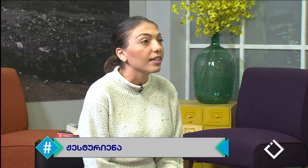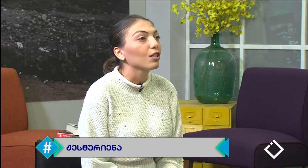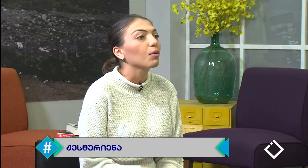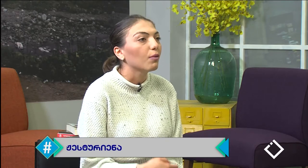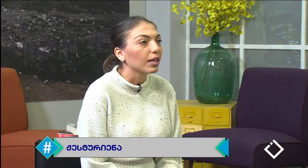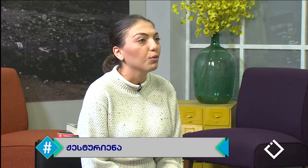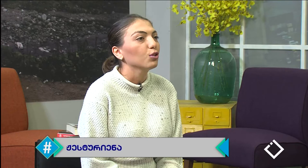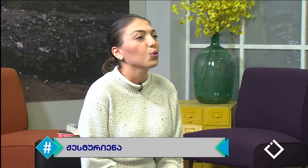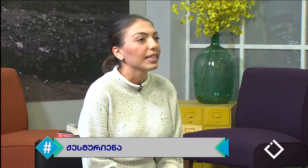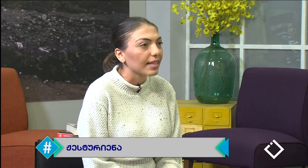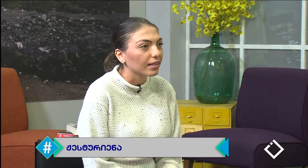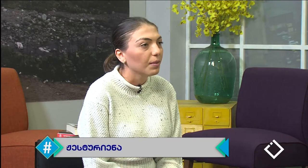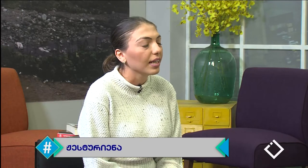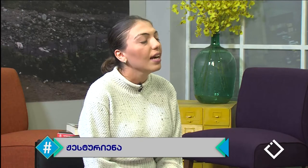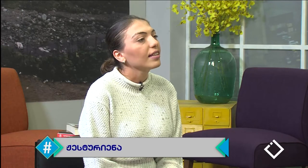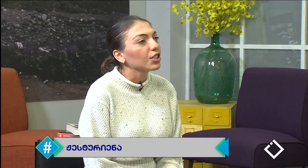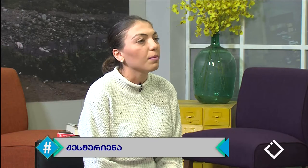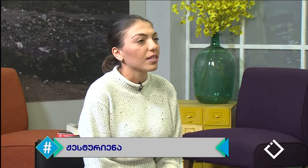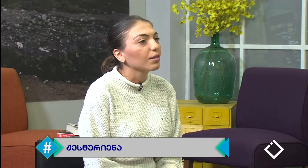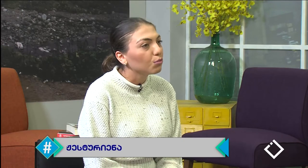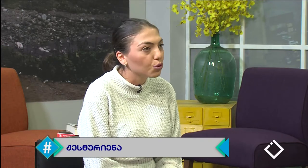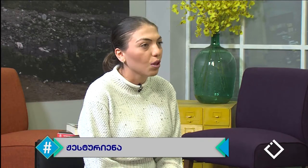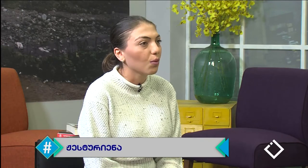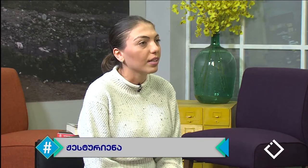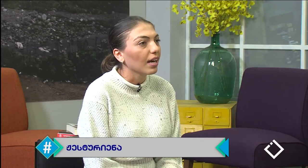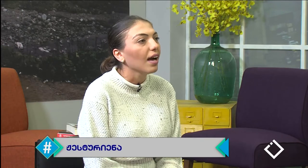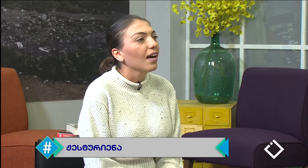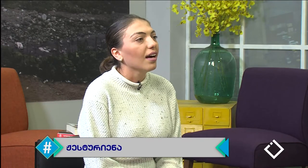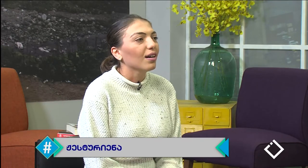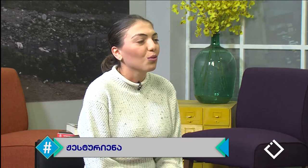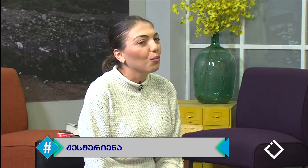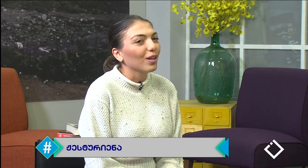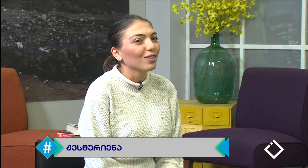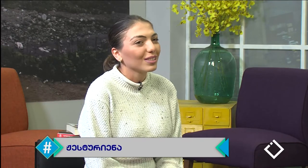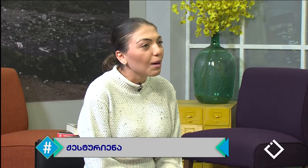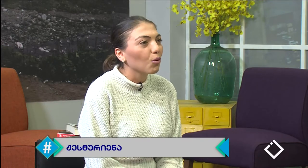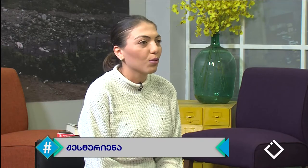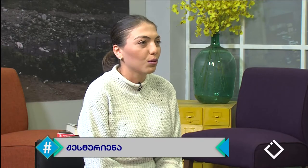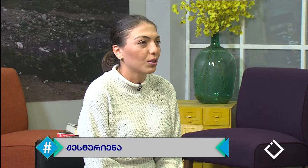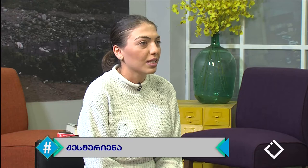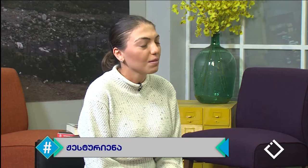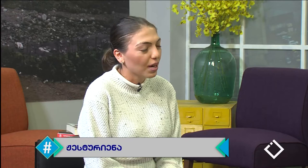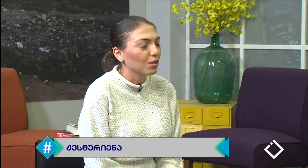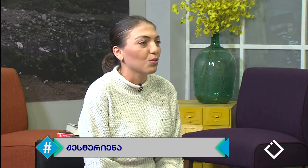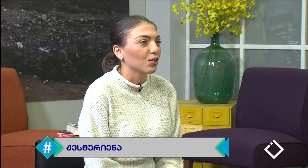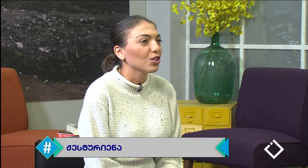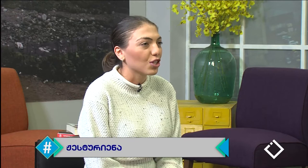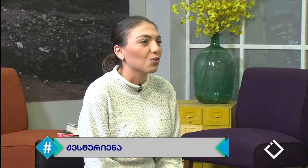რომ გავაგებინო ჩვენი სათქმელი და ჩემი აზრით მნიშვნელოვანია უბრალოდ სამოყვარულო დონეზე მაინც ვიცოდეთ ჟესტური